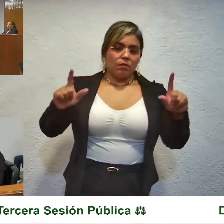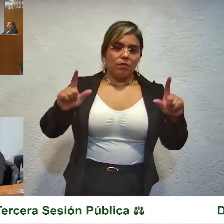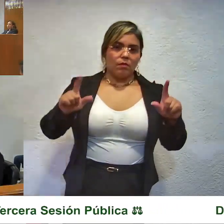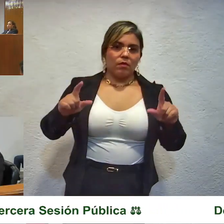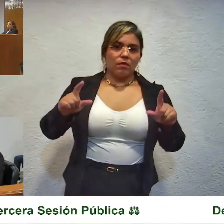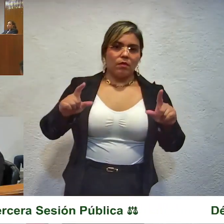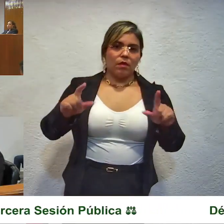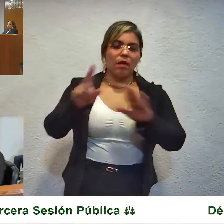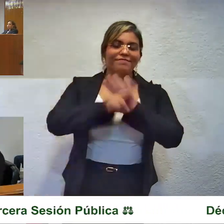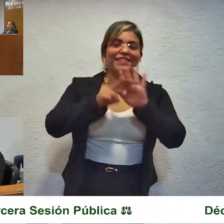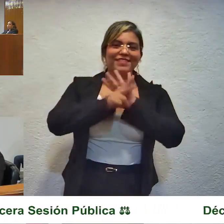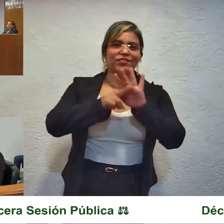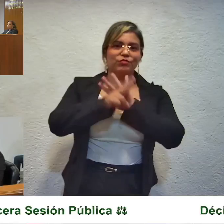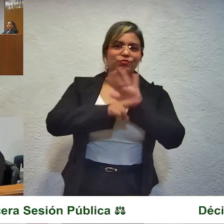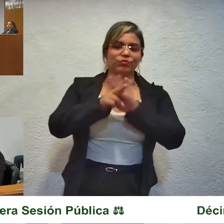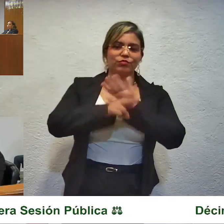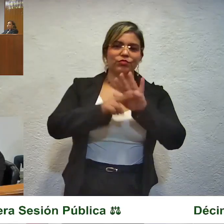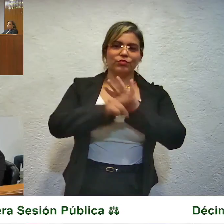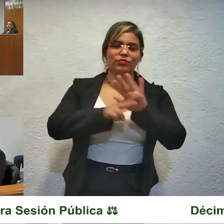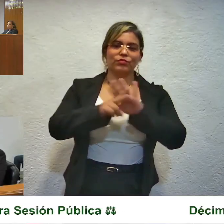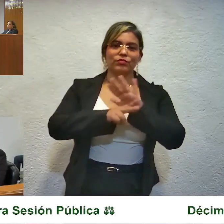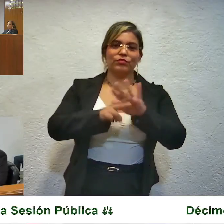audiovisual perdón.